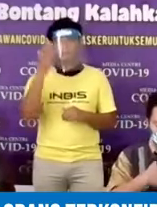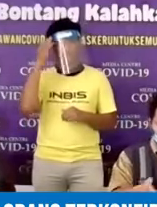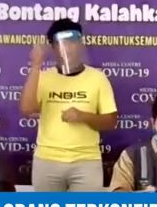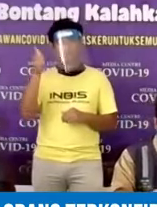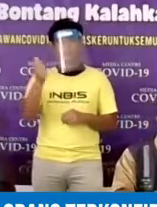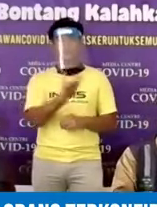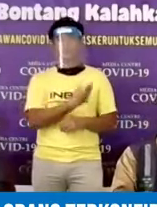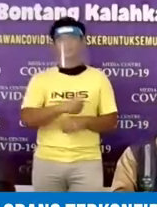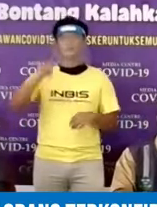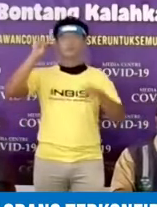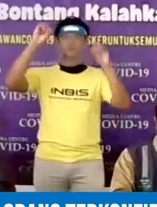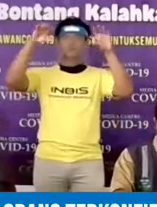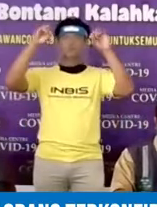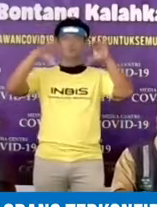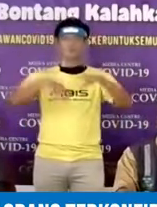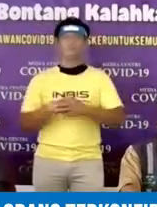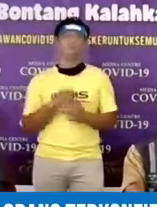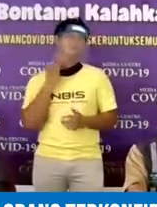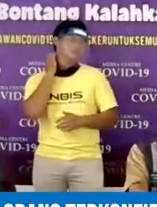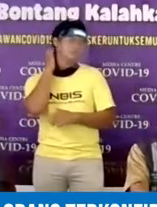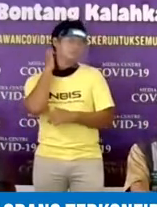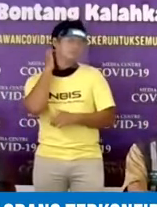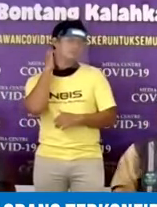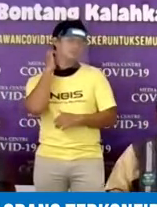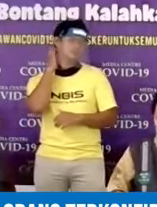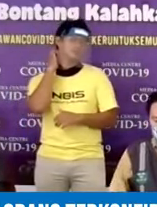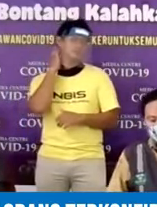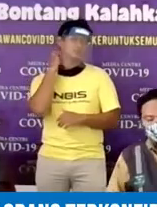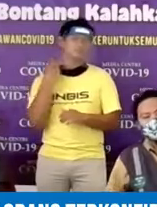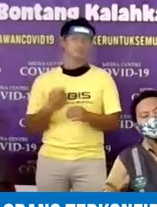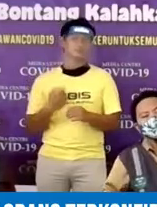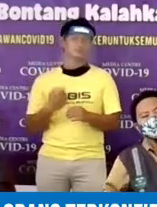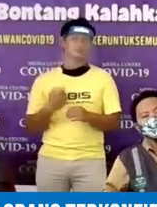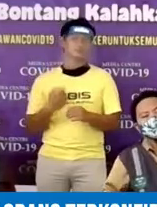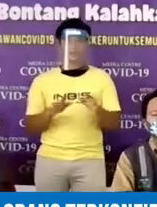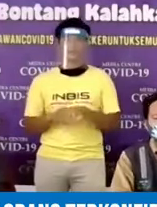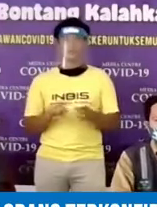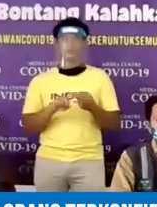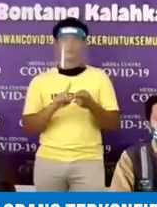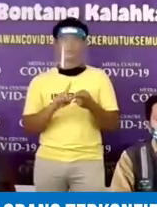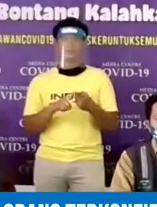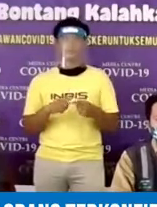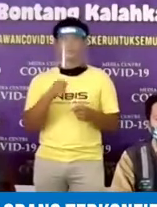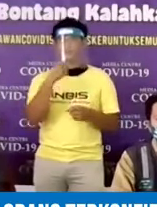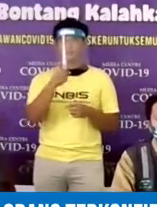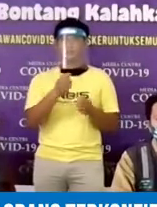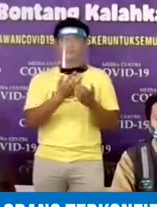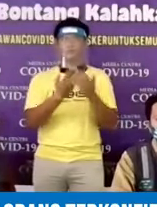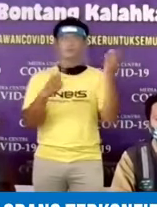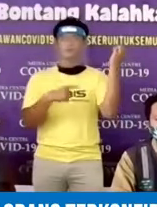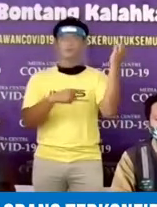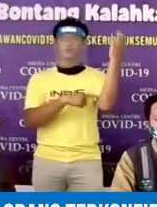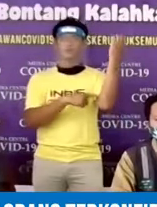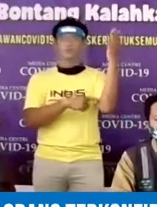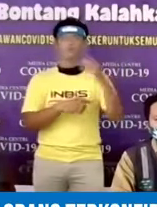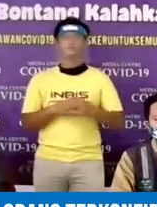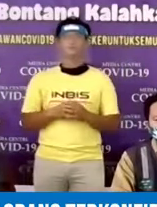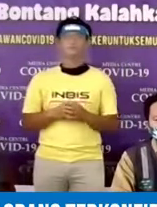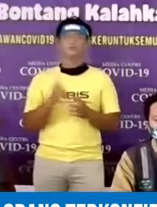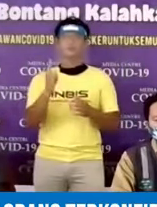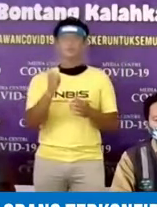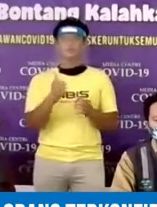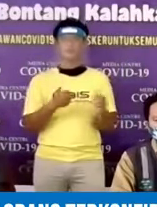wabarakatuh baik ya demikian rekan-rekan jurnalis dan seluruh warga masyarakat bontang tetap patuh kau